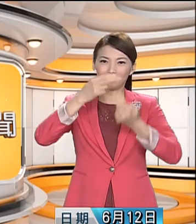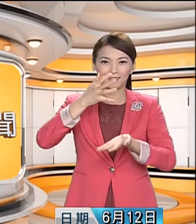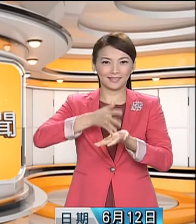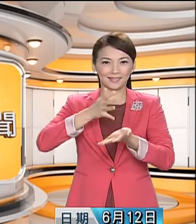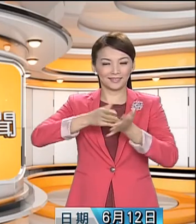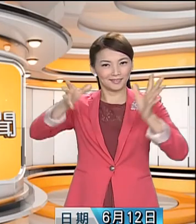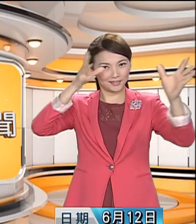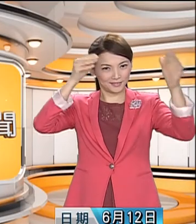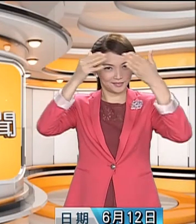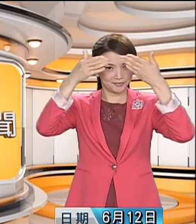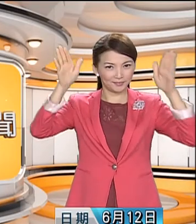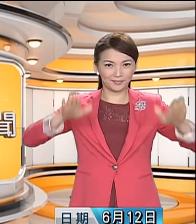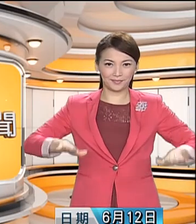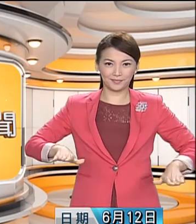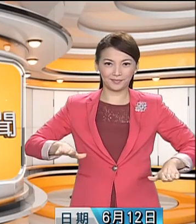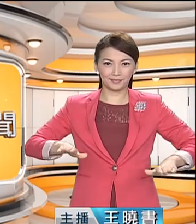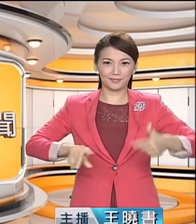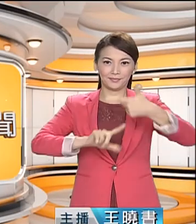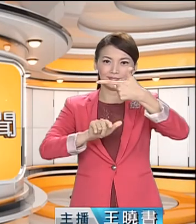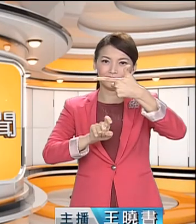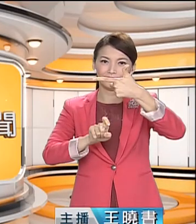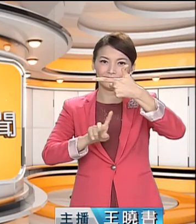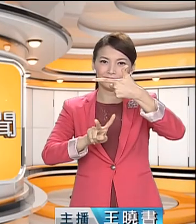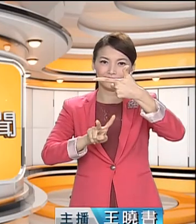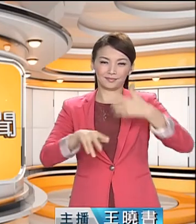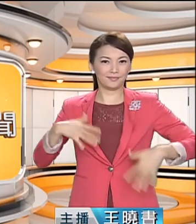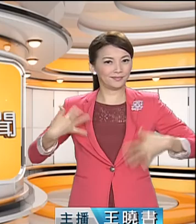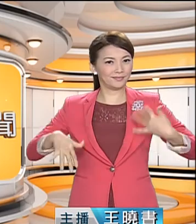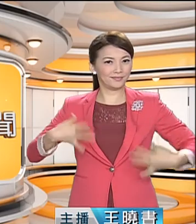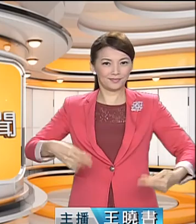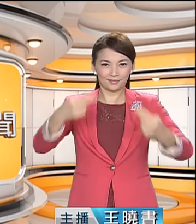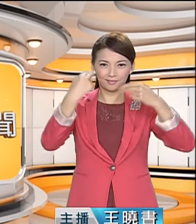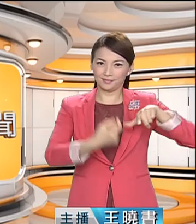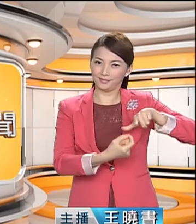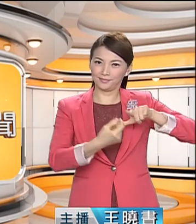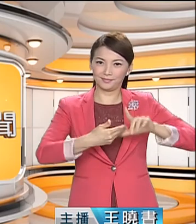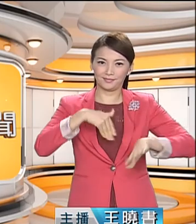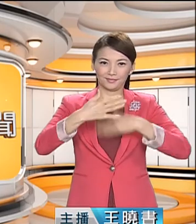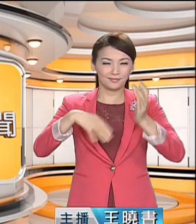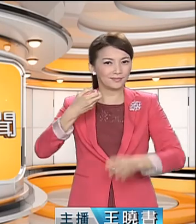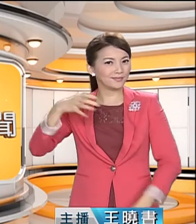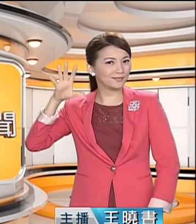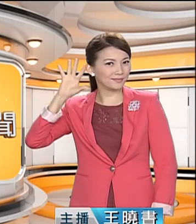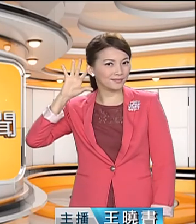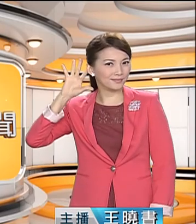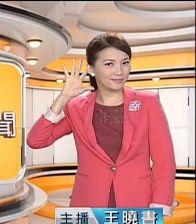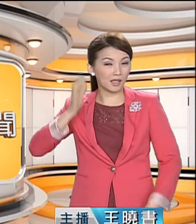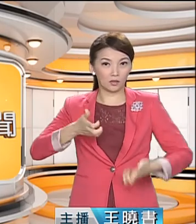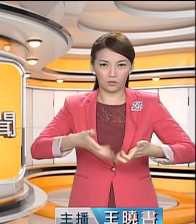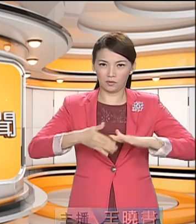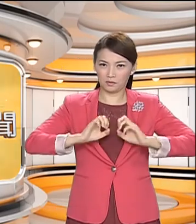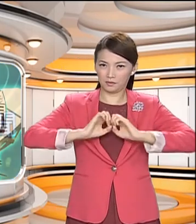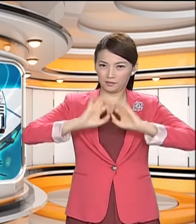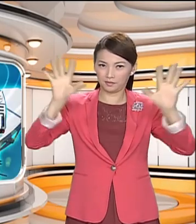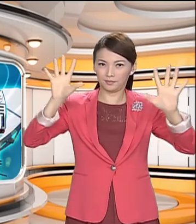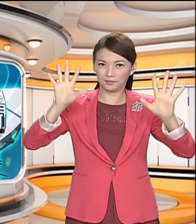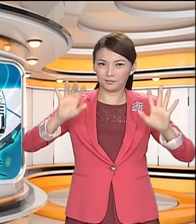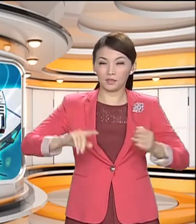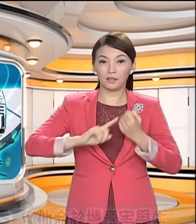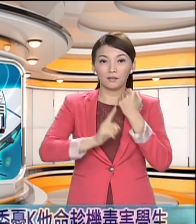看新闻，开视野，欢迎收看今天6月12号的公视首语新闻。头条新闻来看，